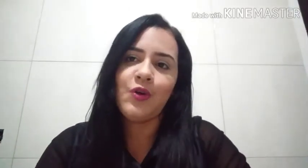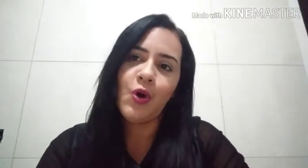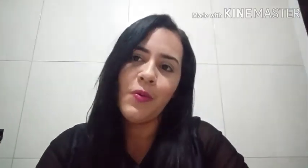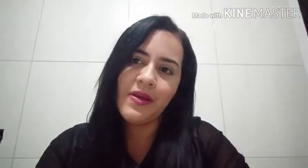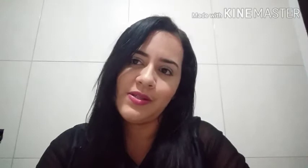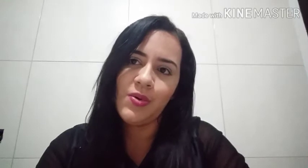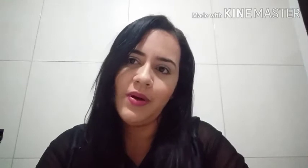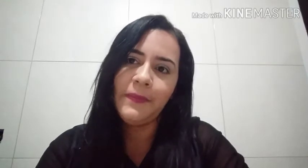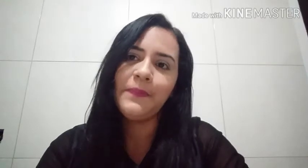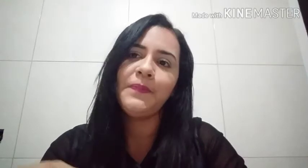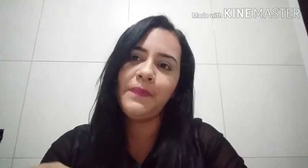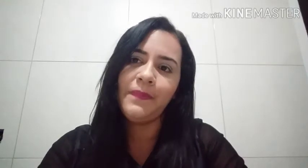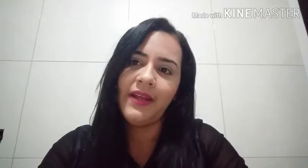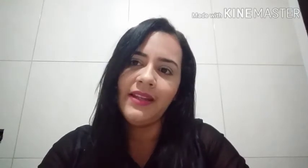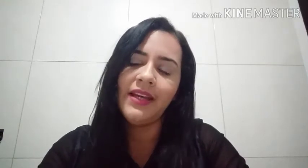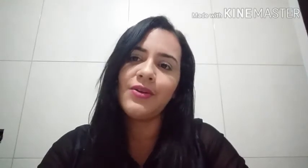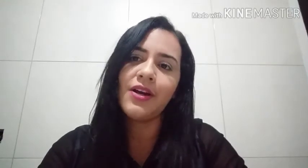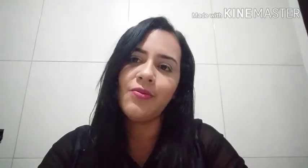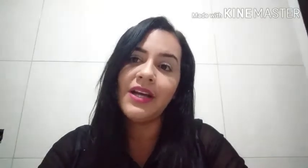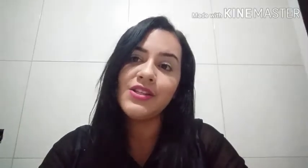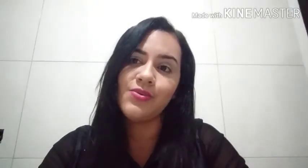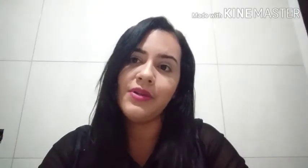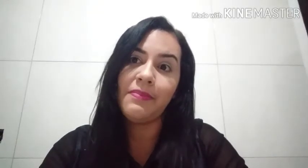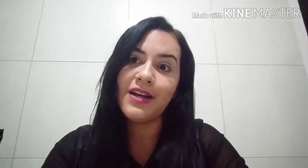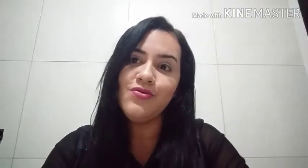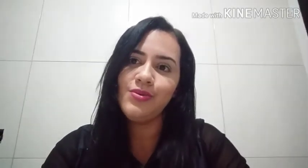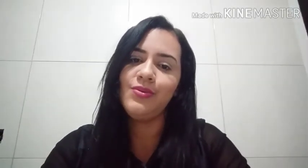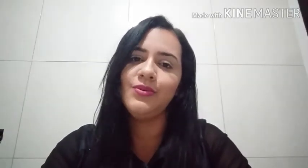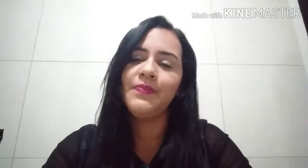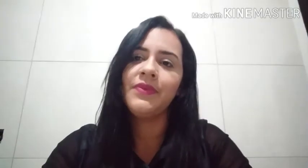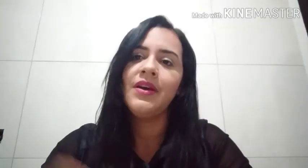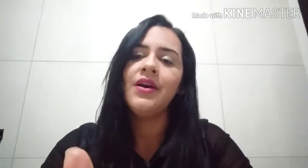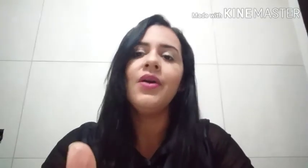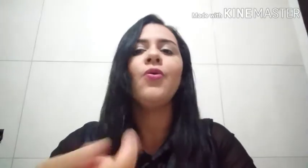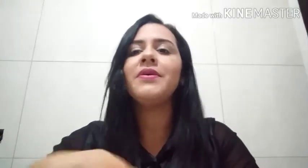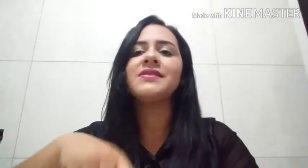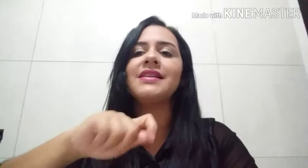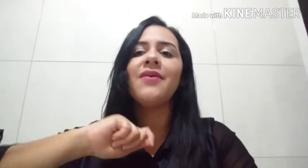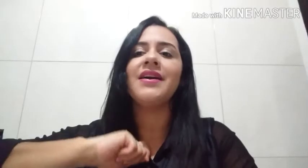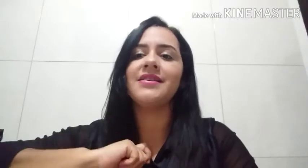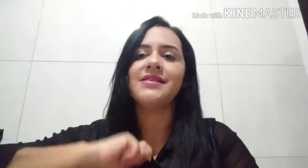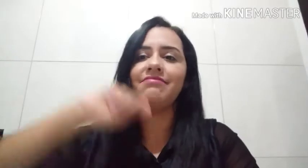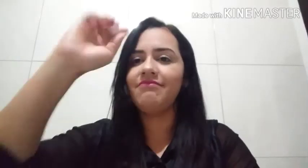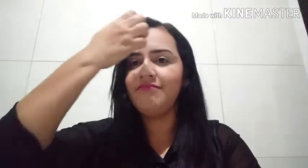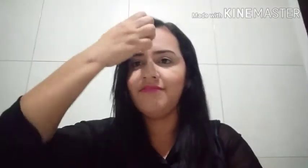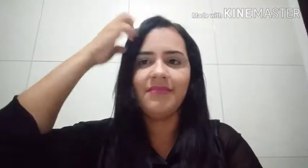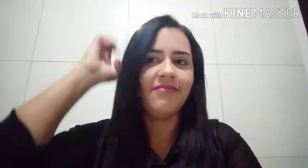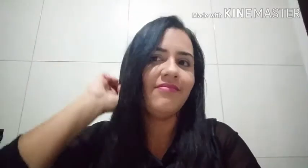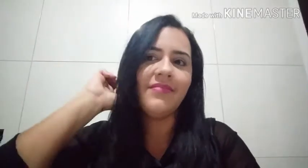como pessoa, né, dentro da comunidade surda, para o surdo. O meu sinal é esse. Há mais